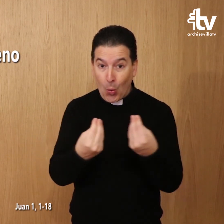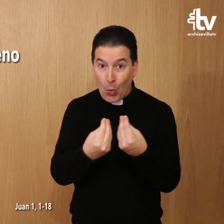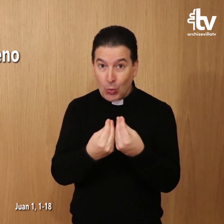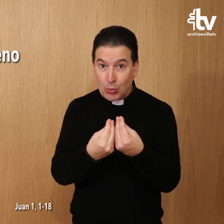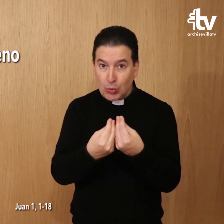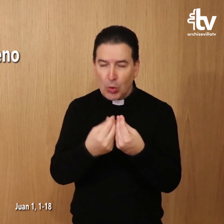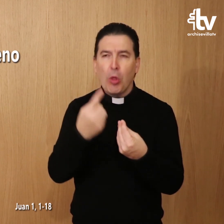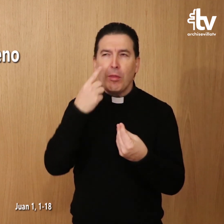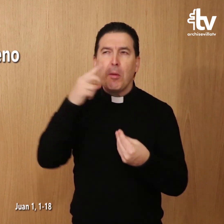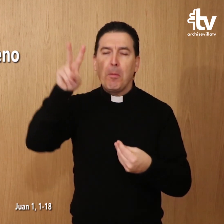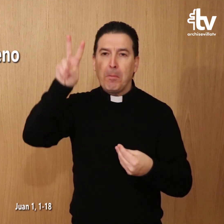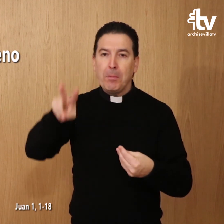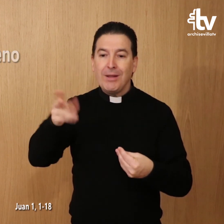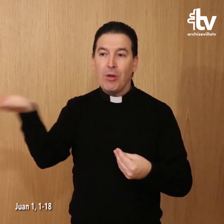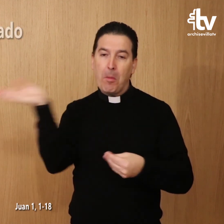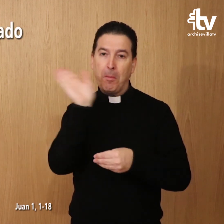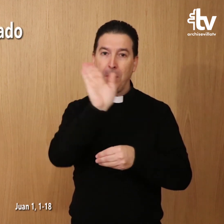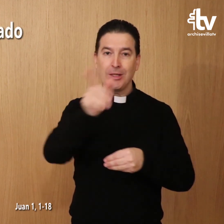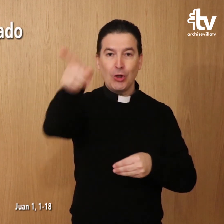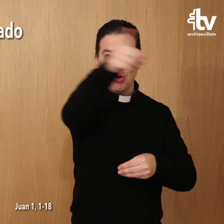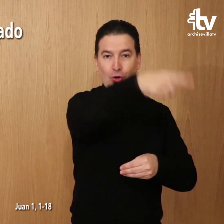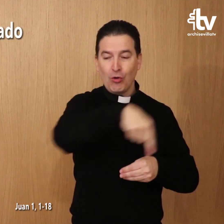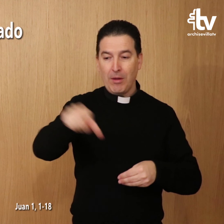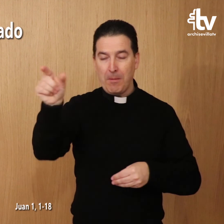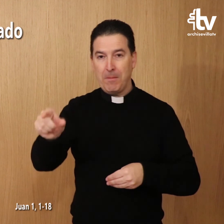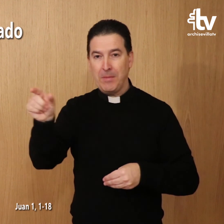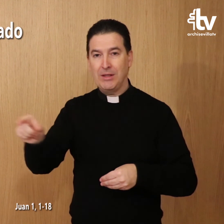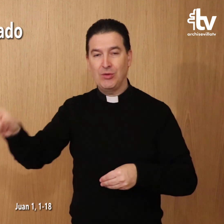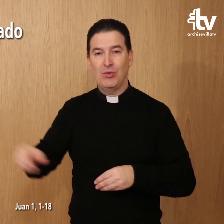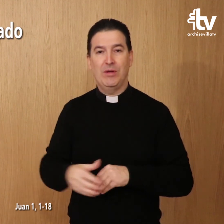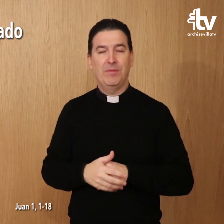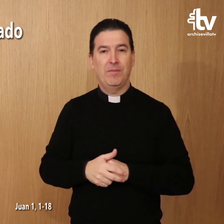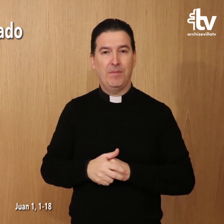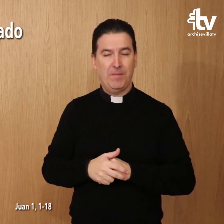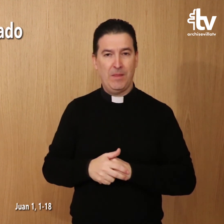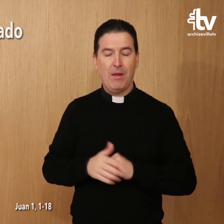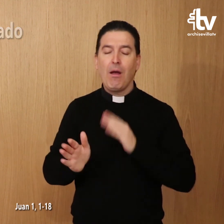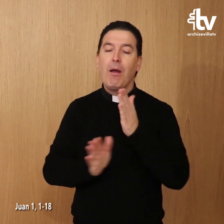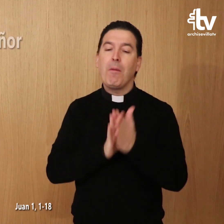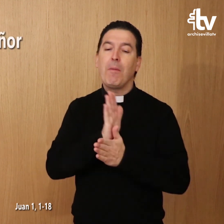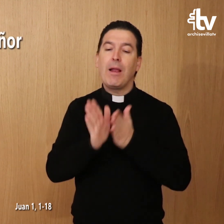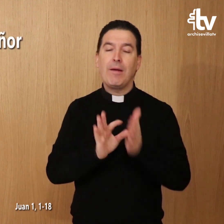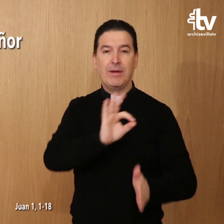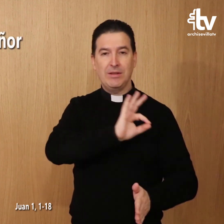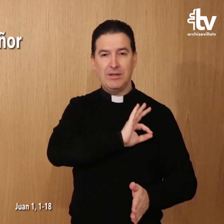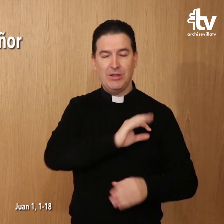en el seno del Padre, es quien lo ha dado a conocer. Palabra del Señor